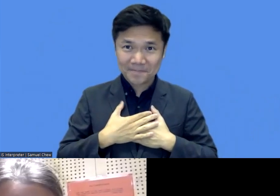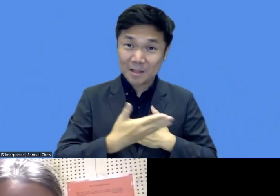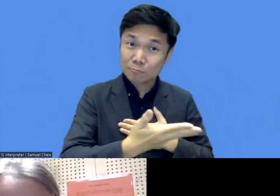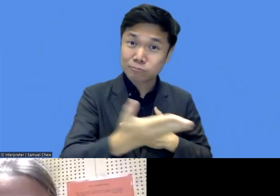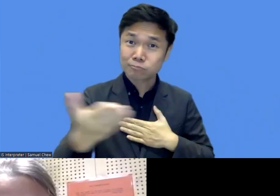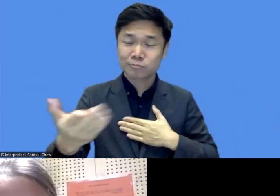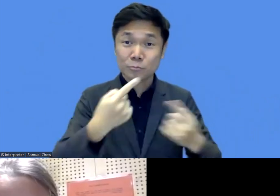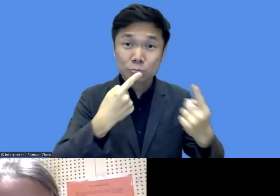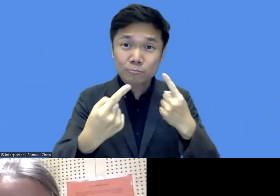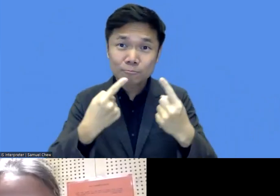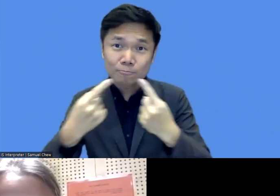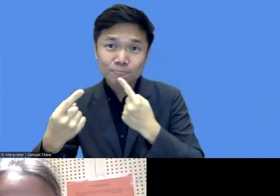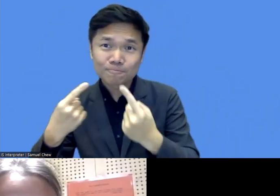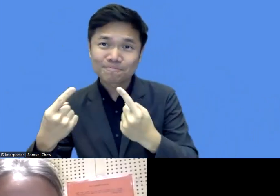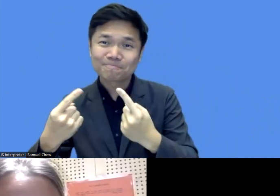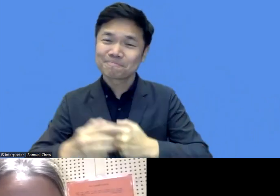por